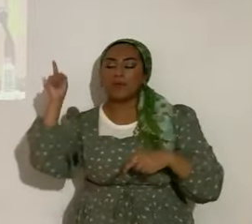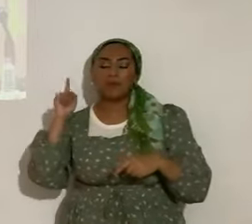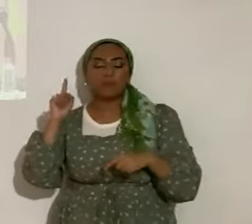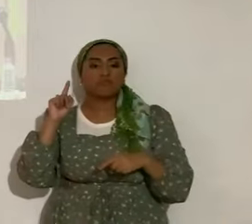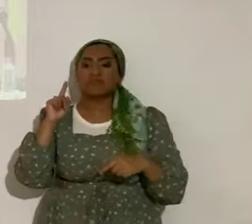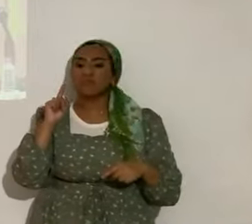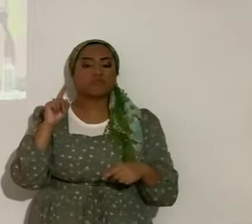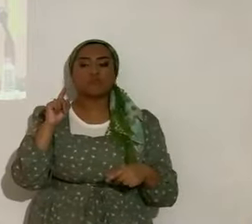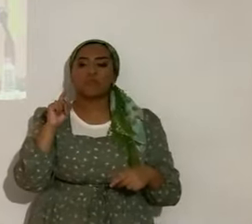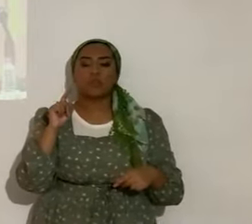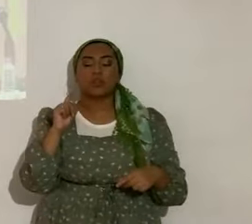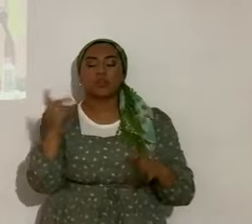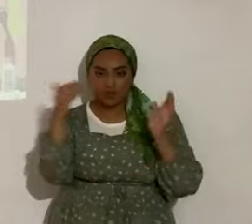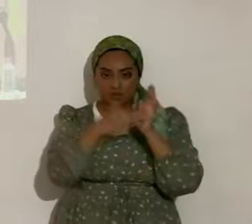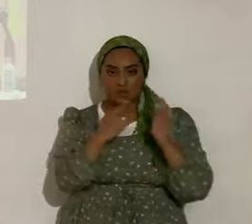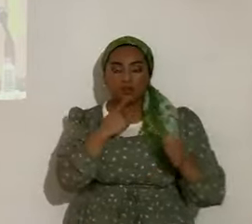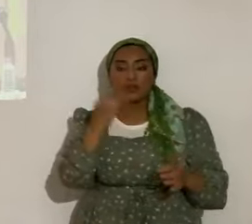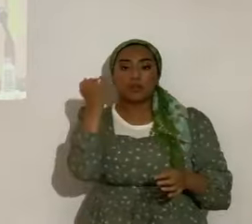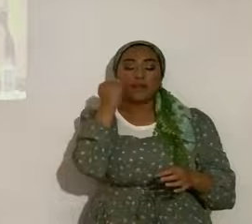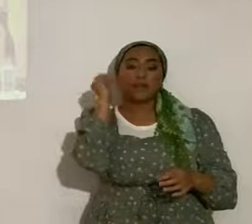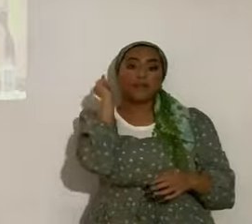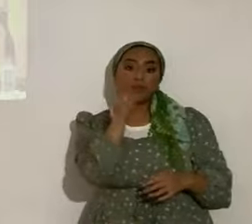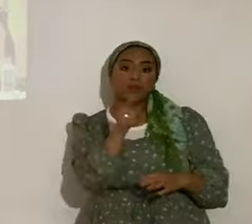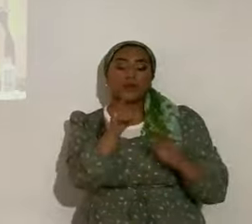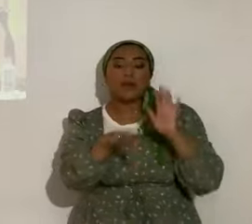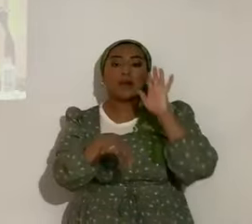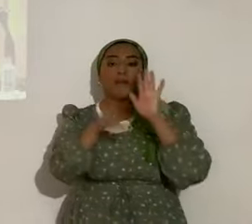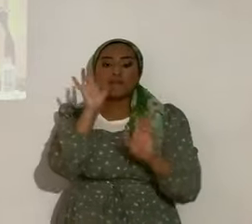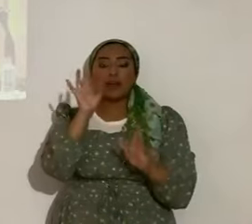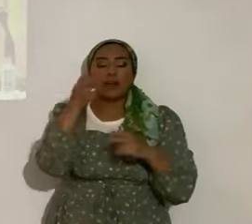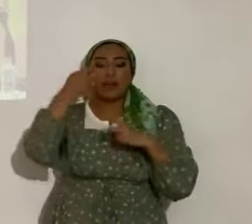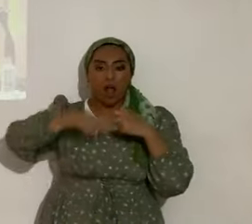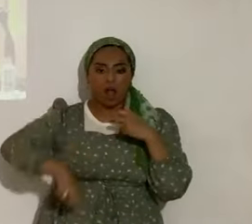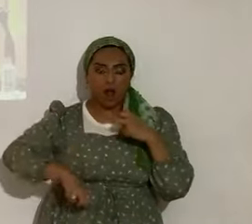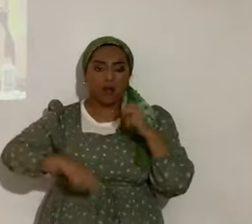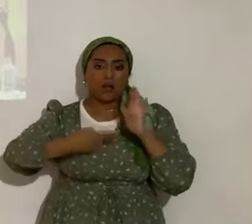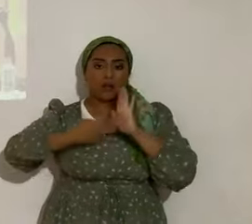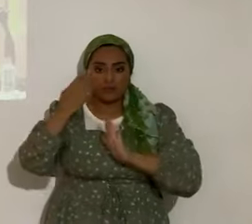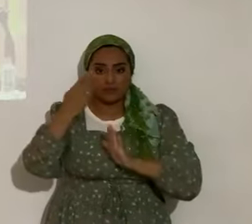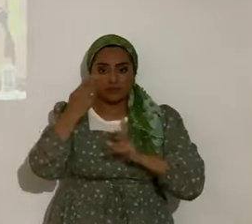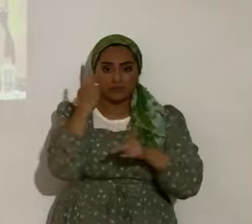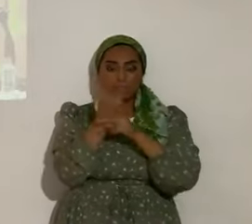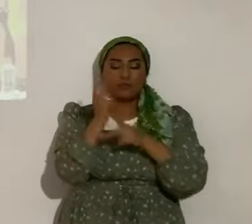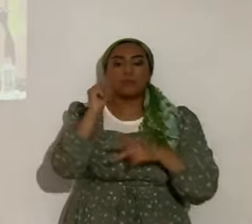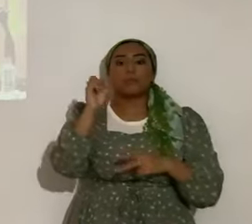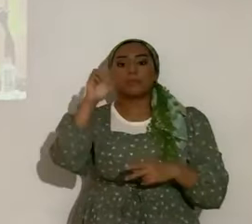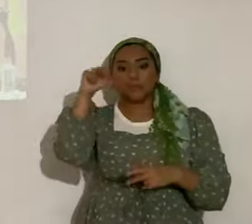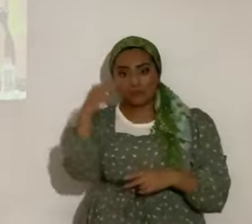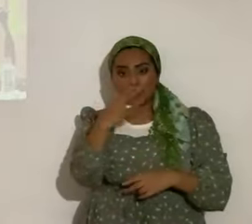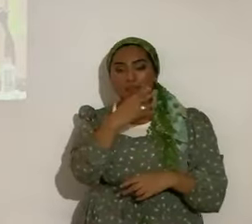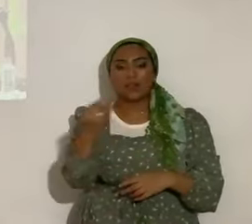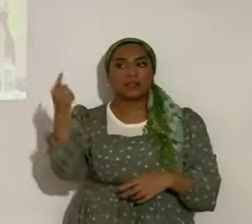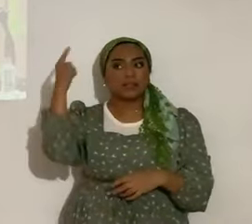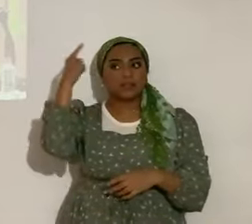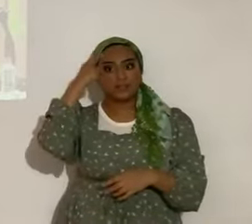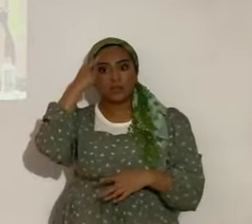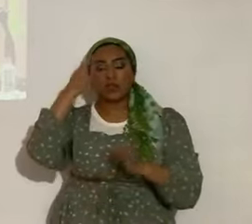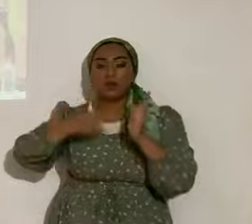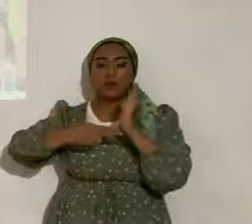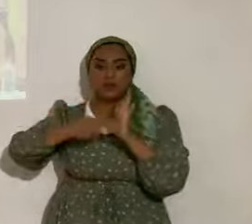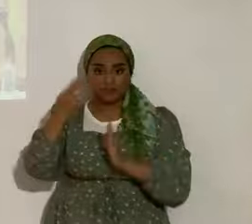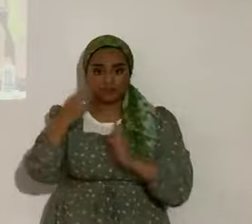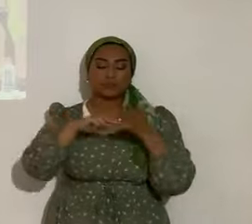No. Repito, si tú encuentras difícil lo justo, que es guardar Torah, y el pensar con rectitud,